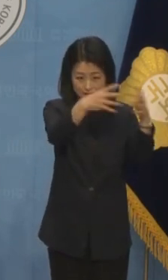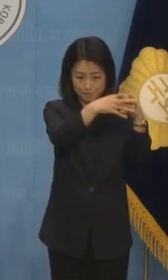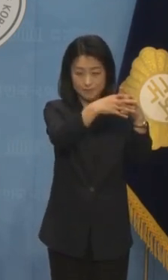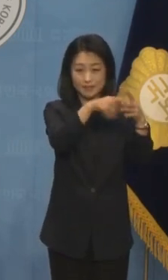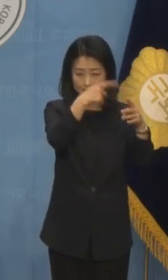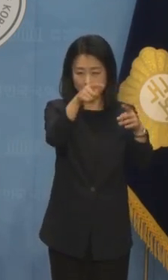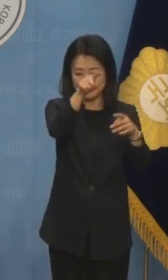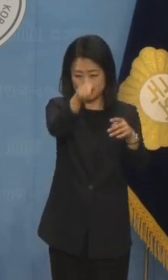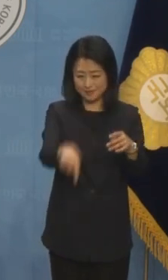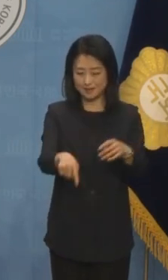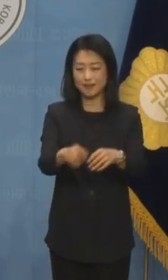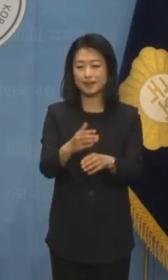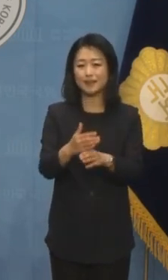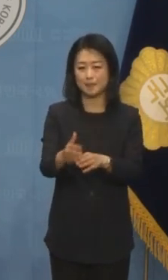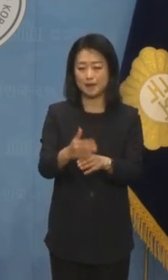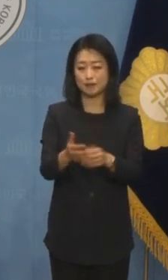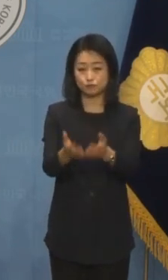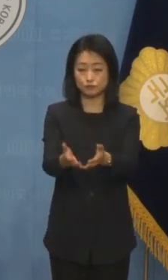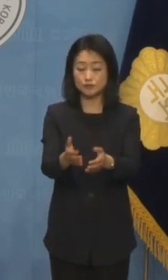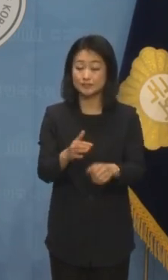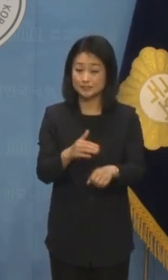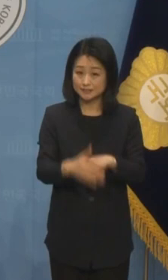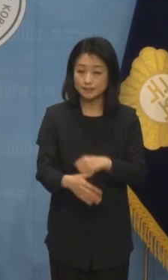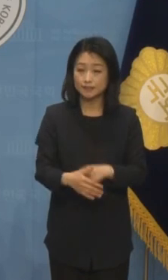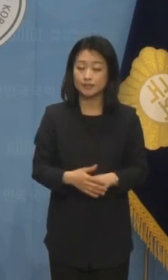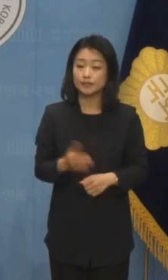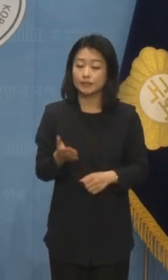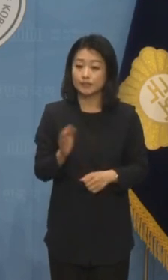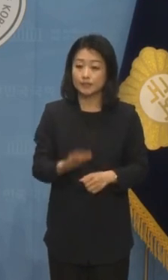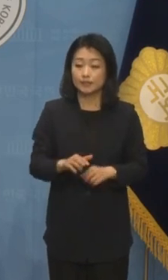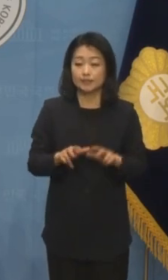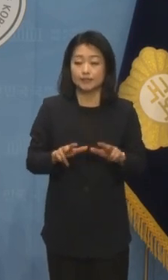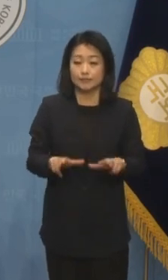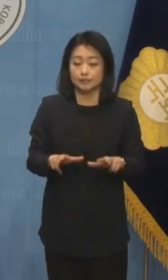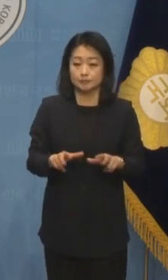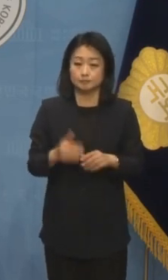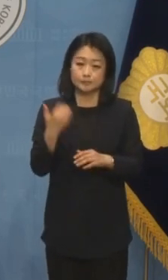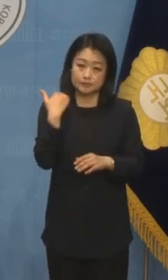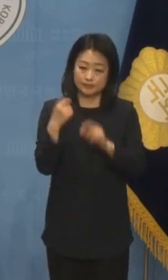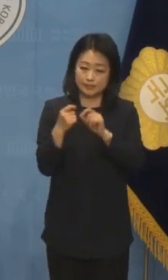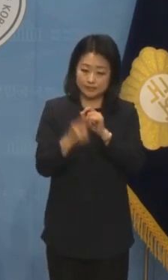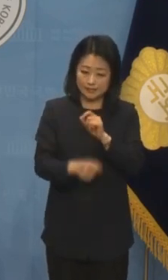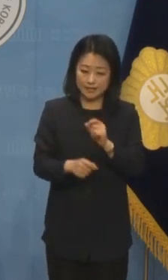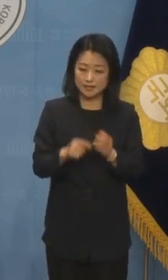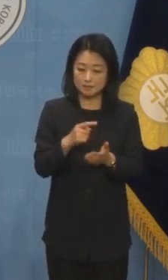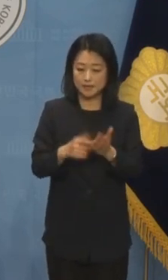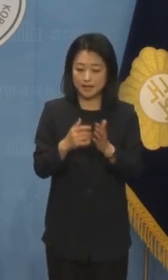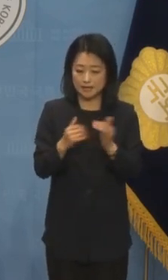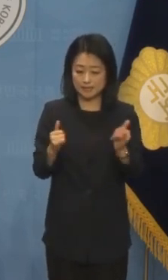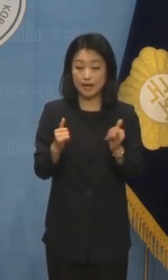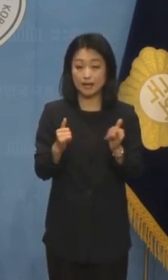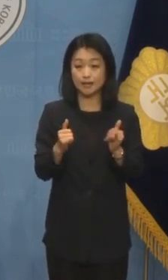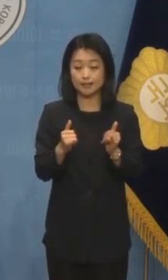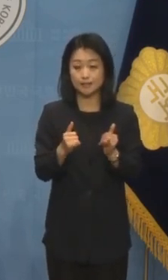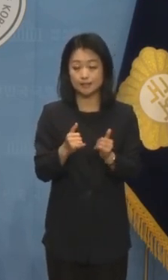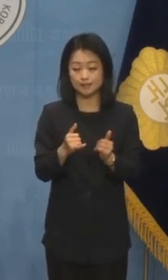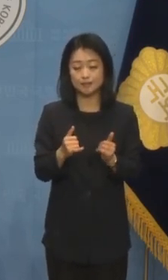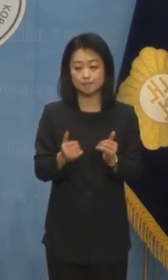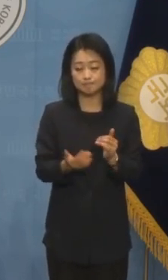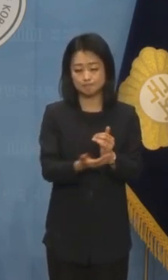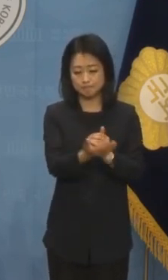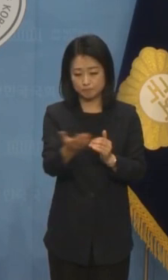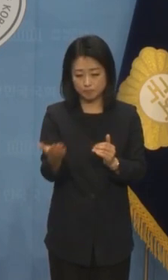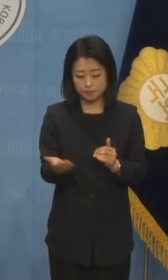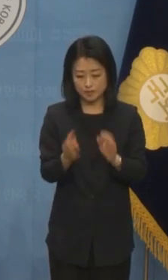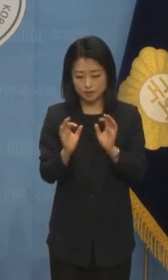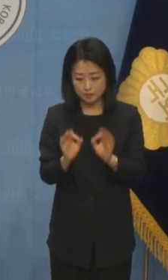섰습니다. 그런데 전세사기 피해자 대책위원회 여러분들의 말씀을 듣고 있으니까 도대체